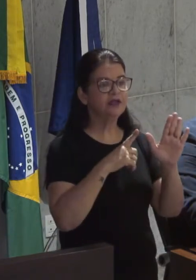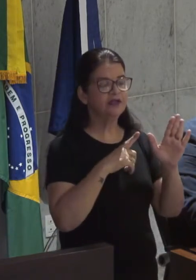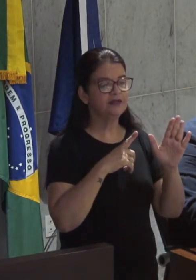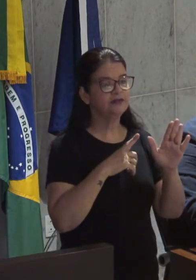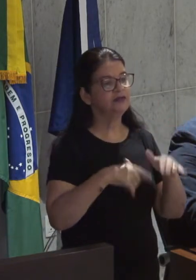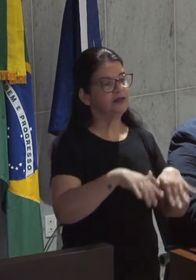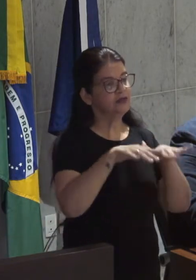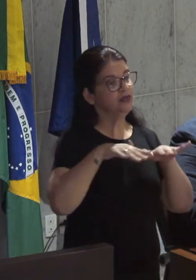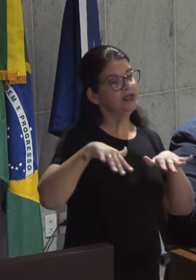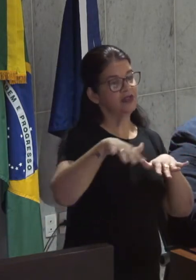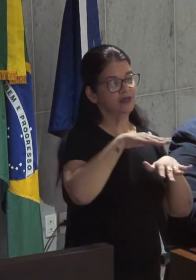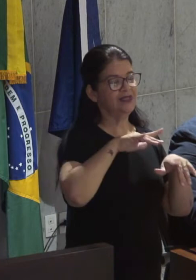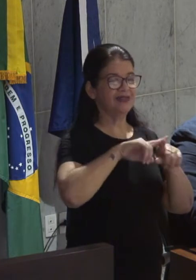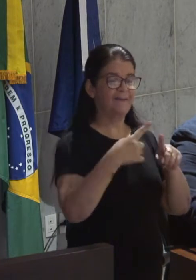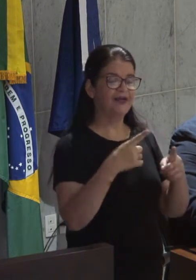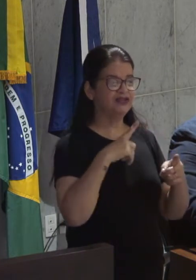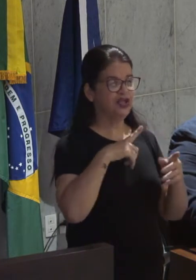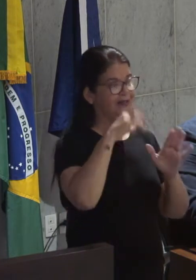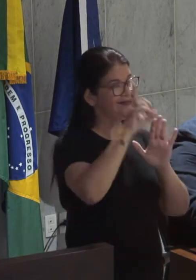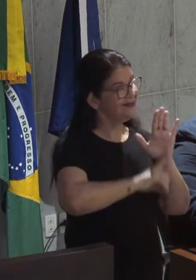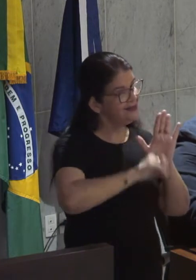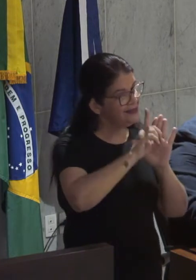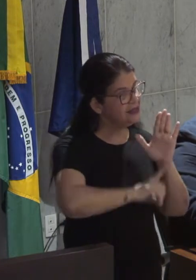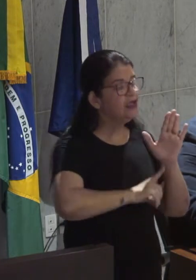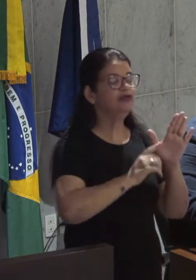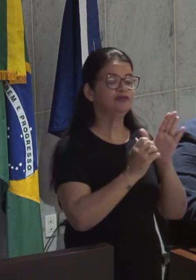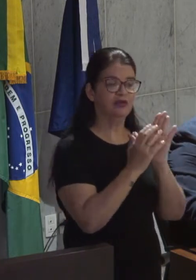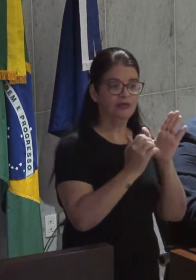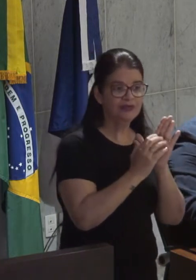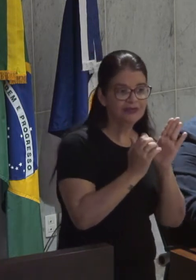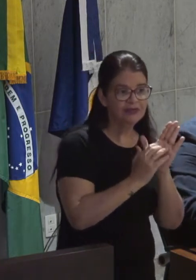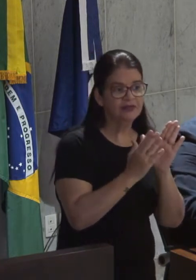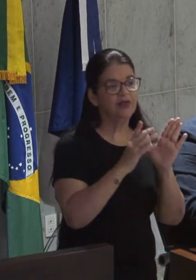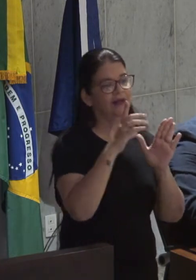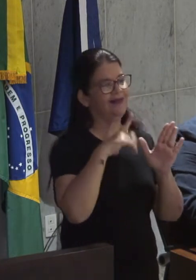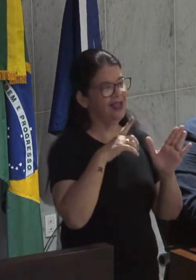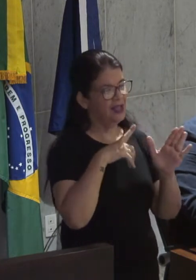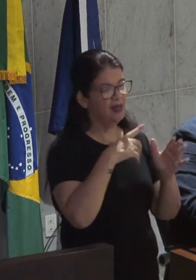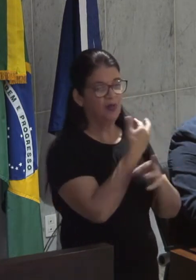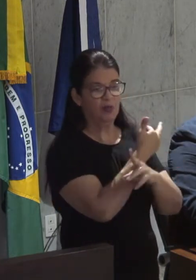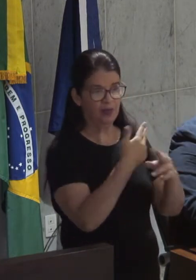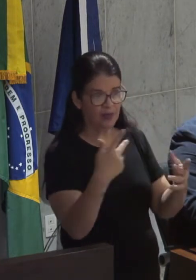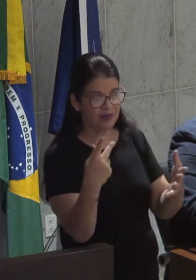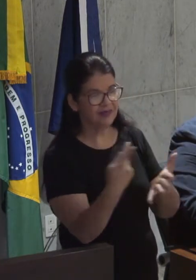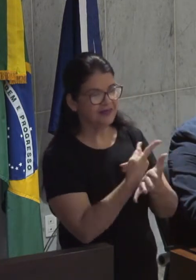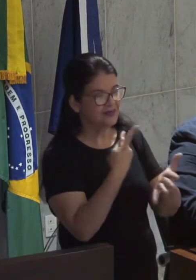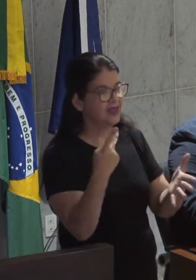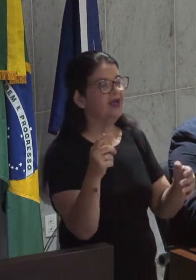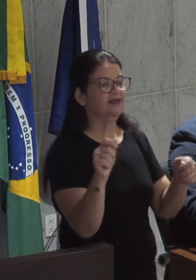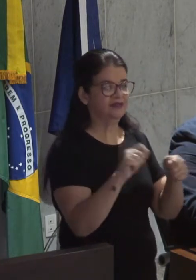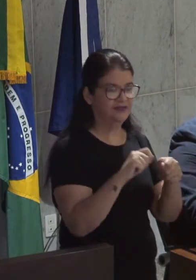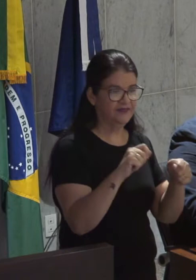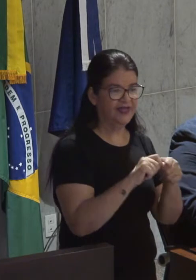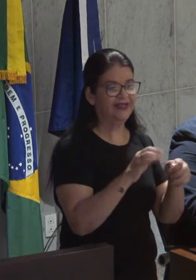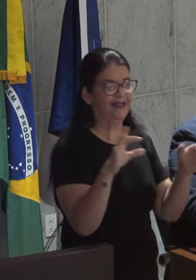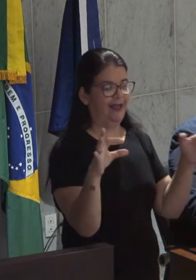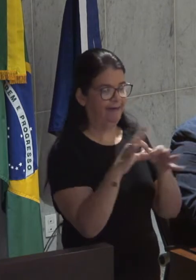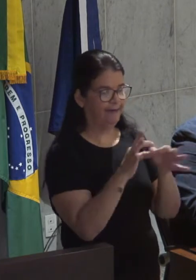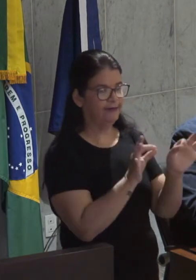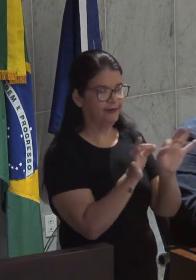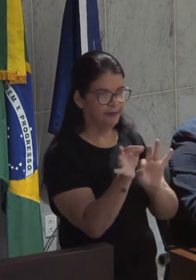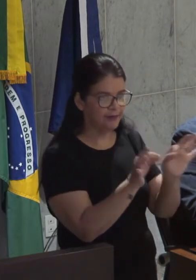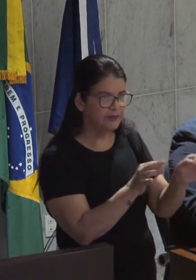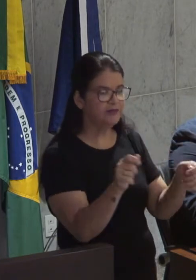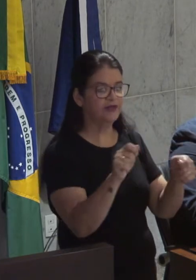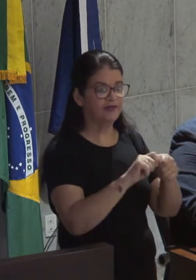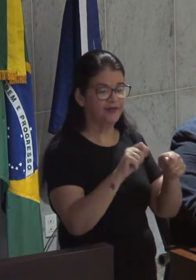audiência, mas tem muitos direitos sendo mexidos, tem muitas medidas sendo feitas, tem muitas articulações sendo feitas